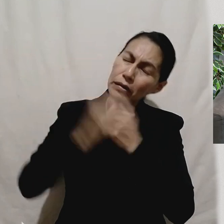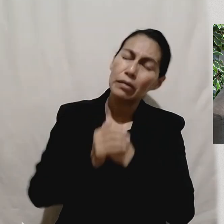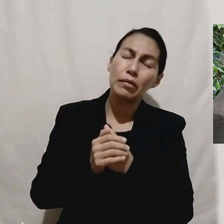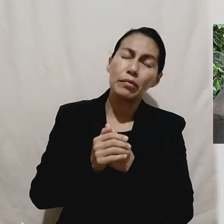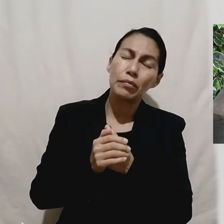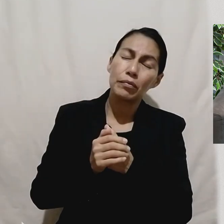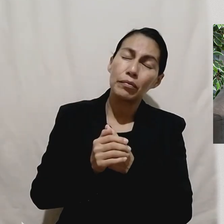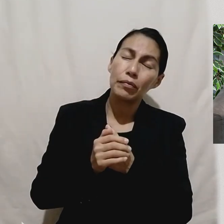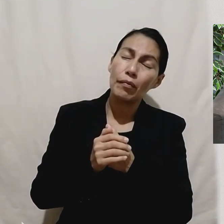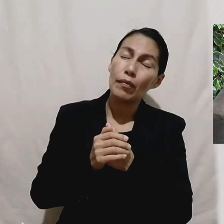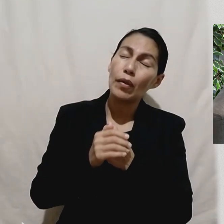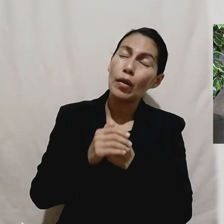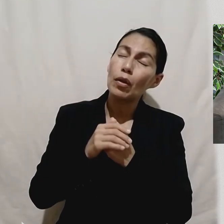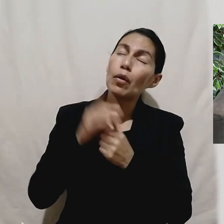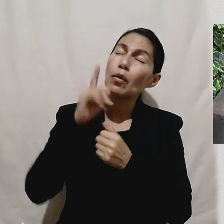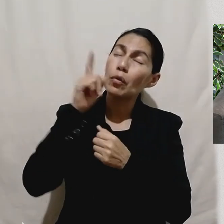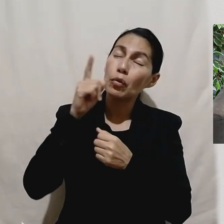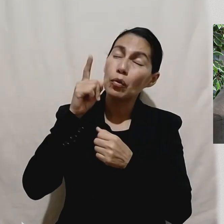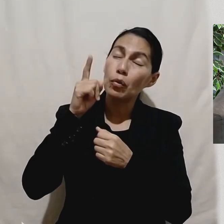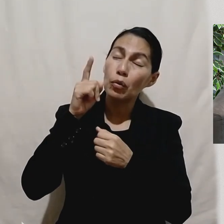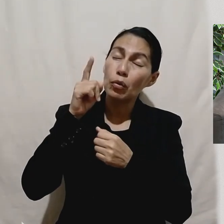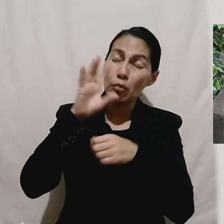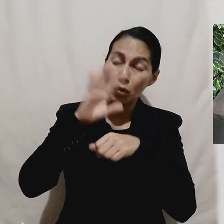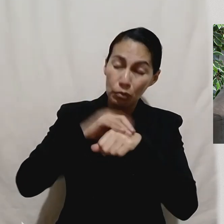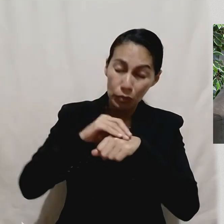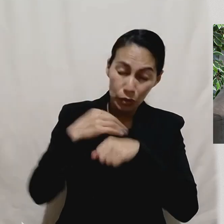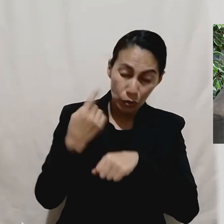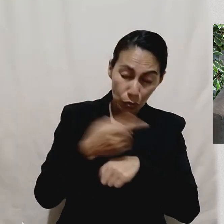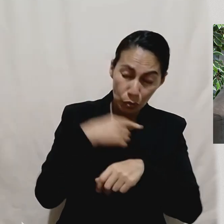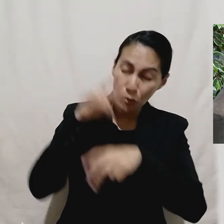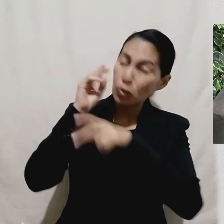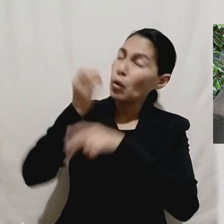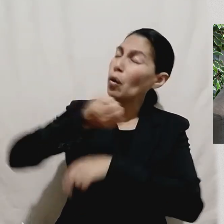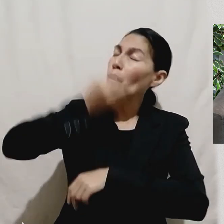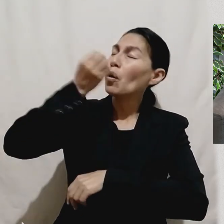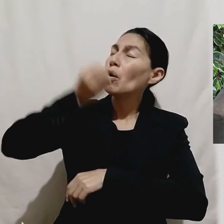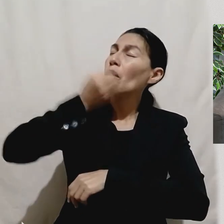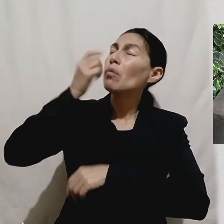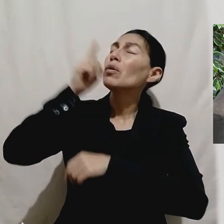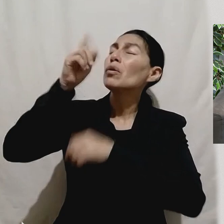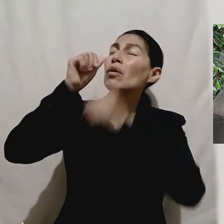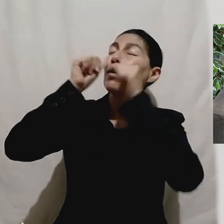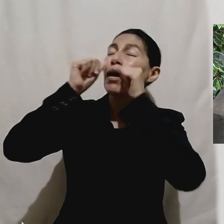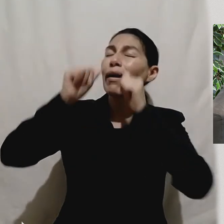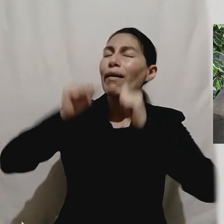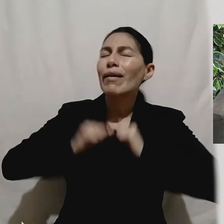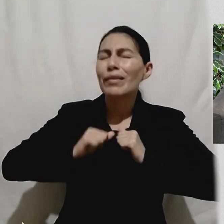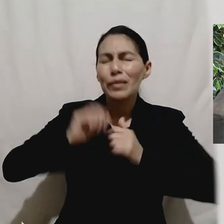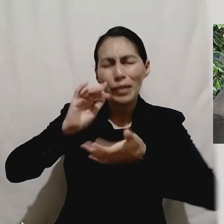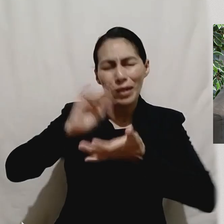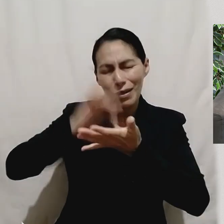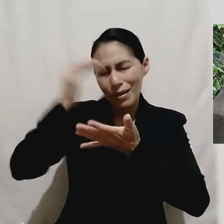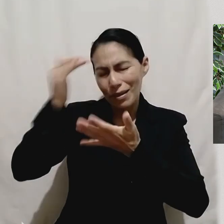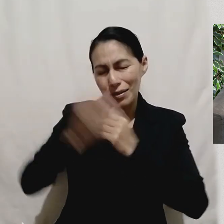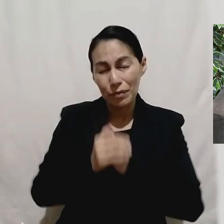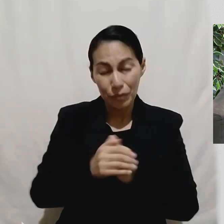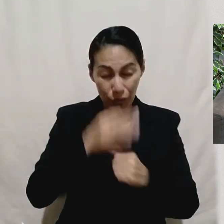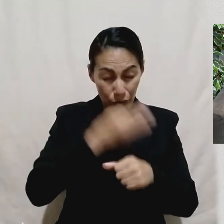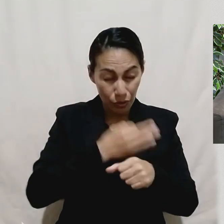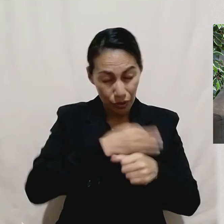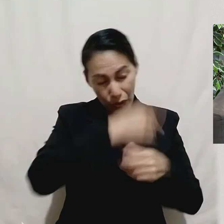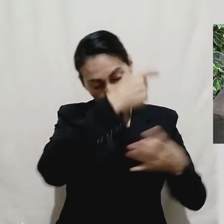has dado de accesar directamente a ti gracias porque sabemos que nos escuchas señor has escuchado todas las peticiones